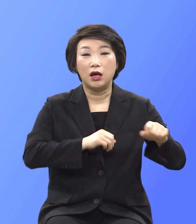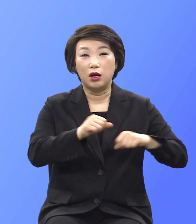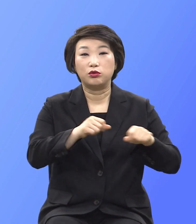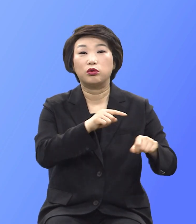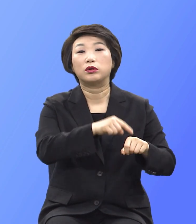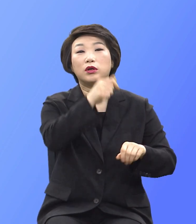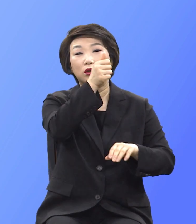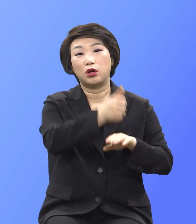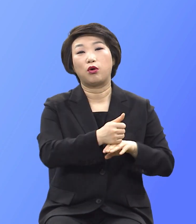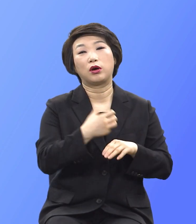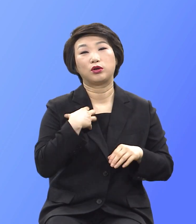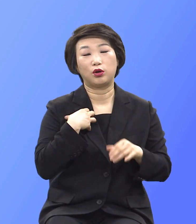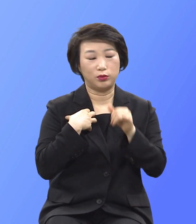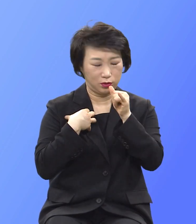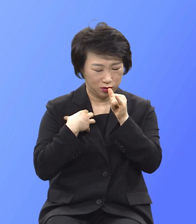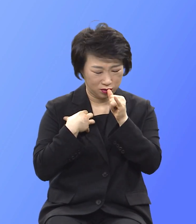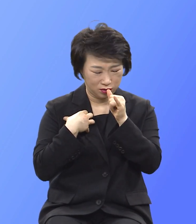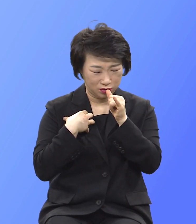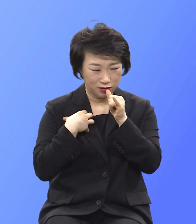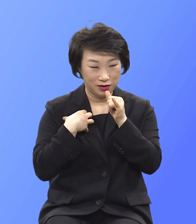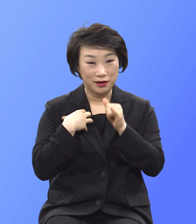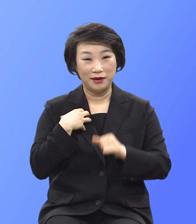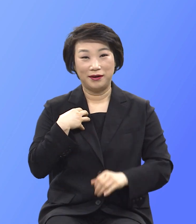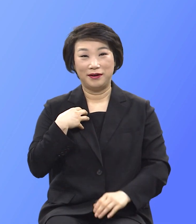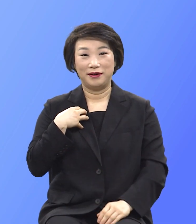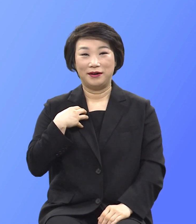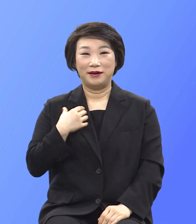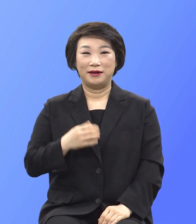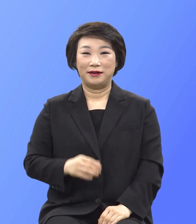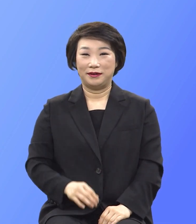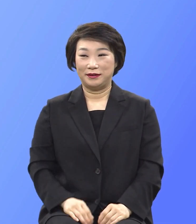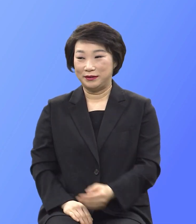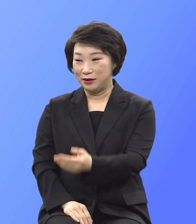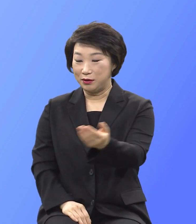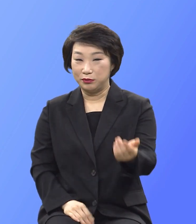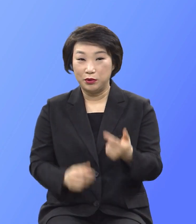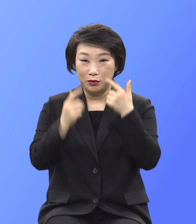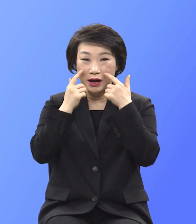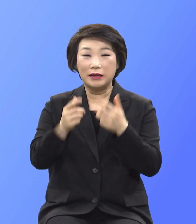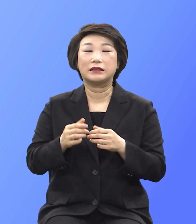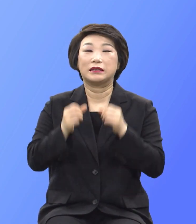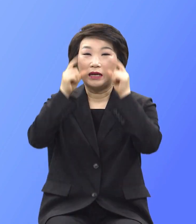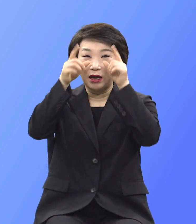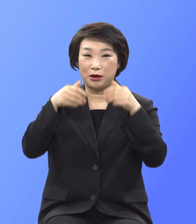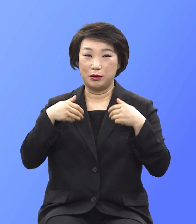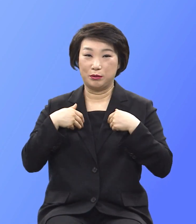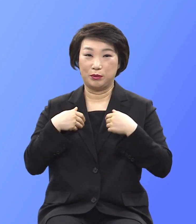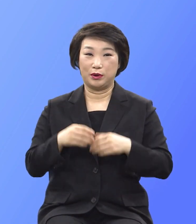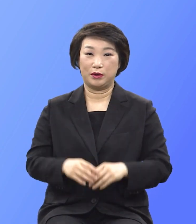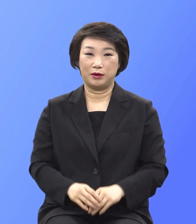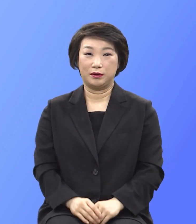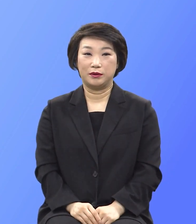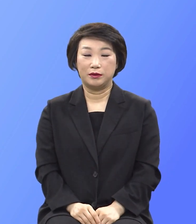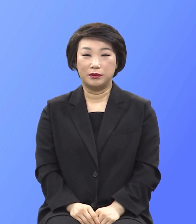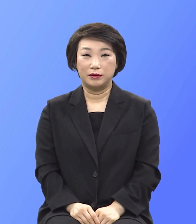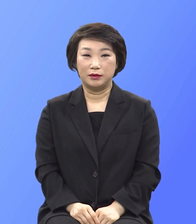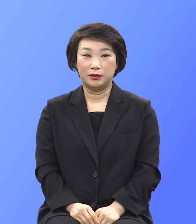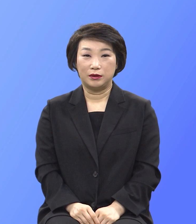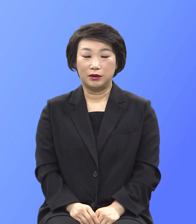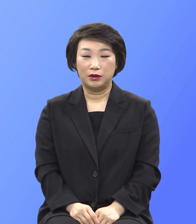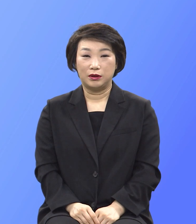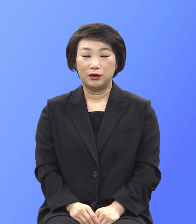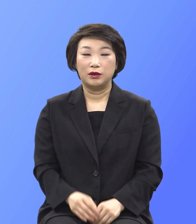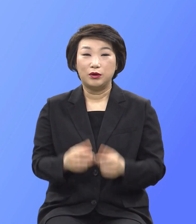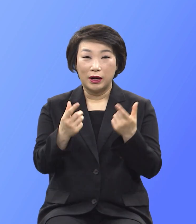행동을 책임을 꼭 져야 한다는 사실을 분명히 깨달아야 합니다.